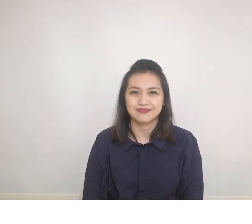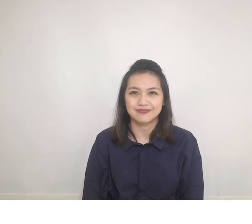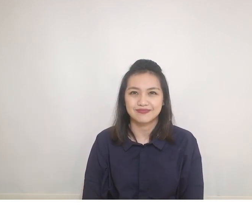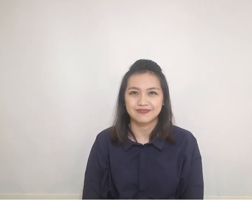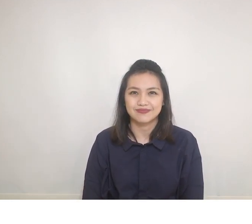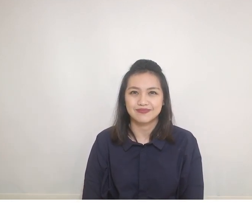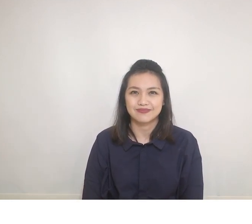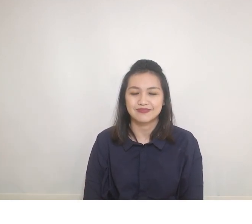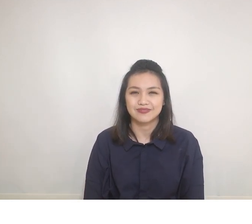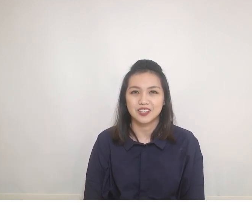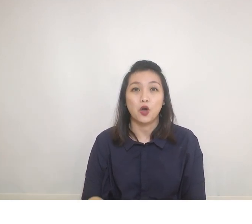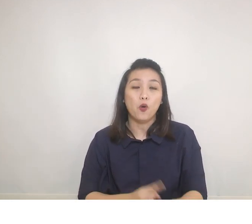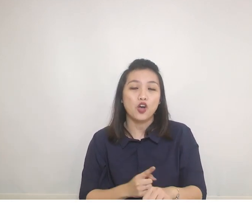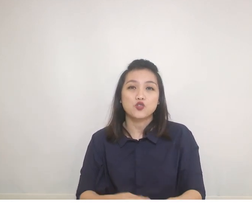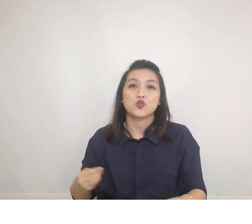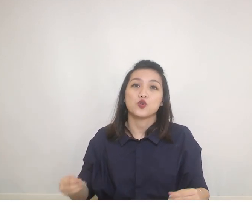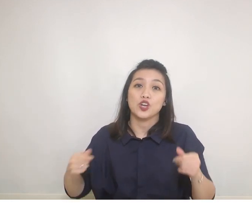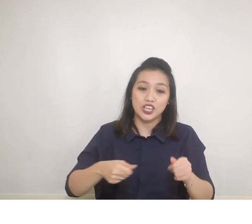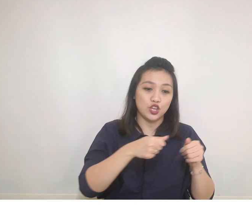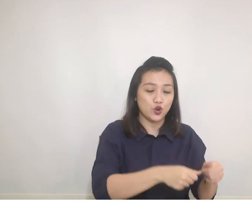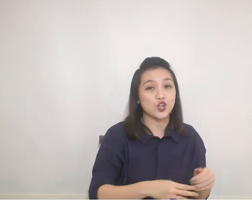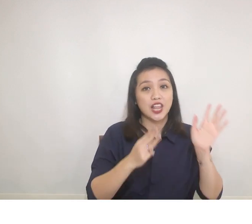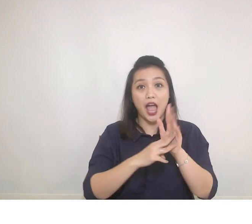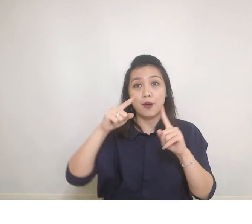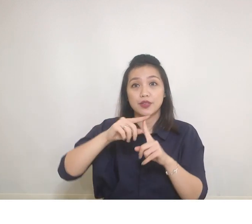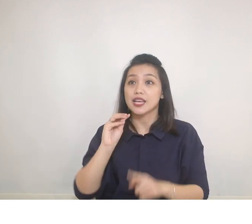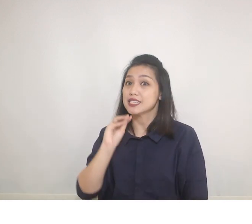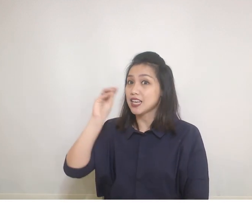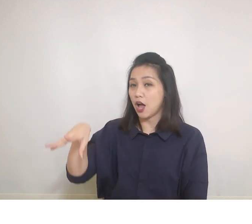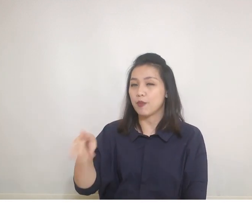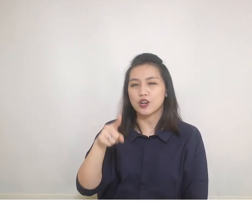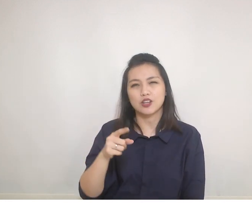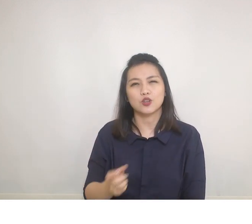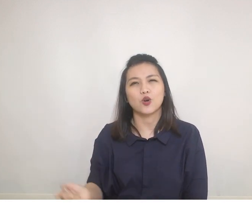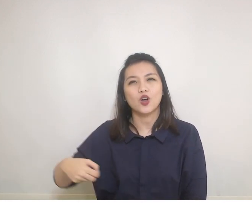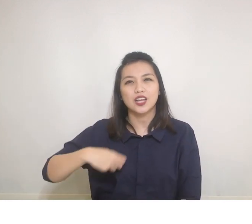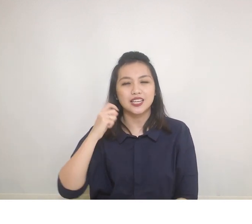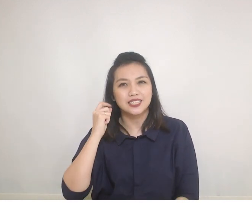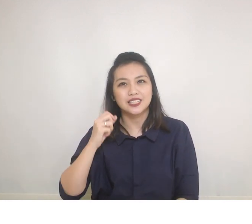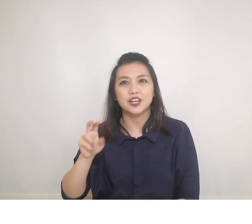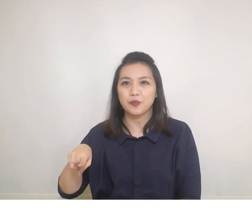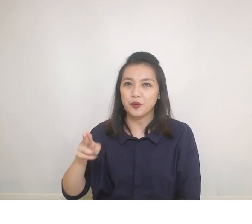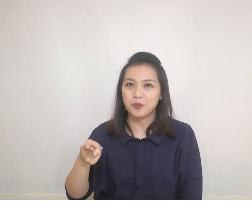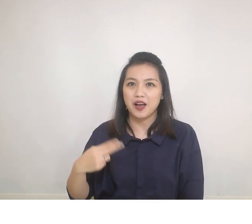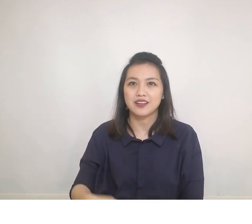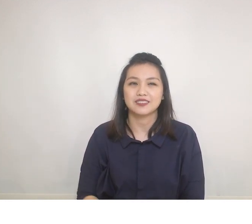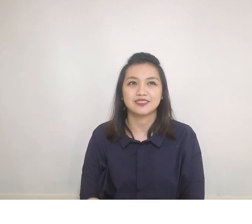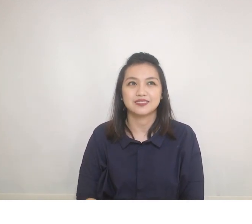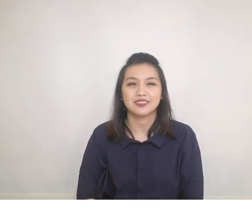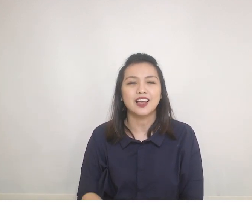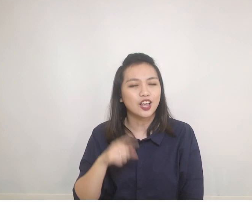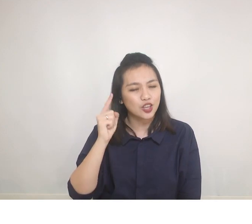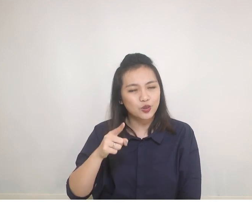sampai pulang dari MT itu baru banyak perubahan gitu. Karena saat di MT itu sharing-sharing banyak sama Ko Adrian Jeleli. Dari sana istri saya pulang